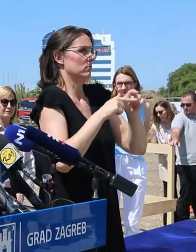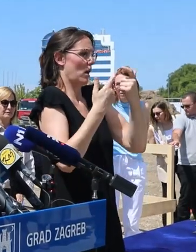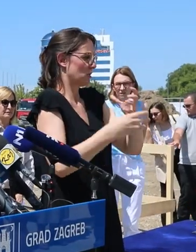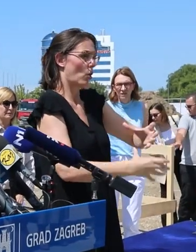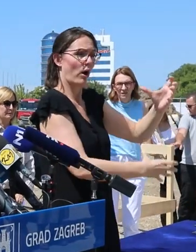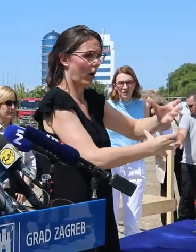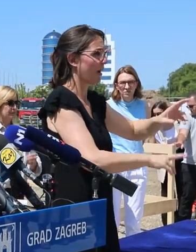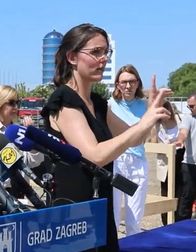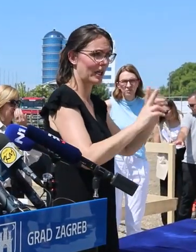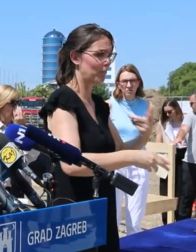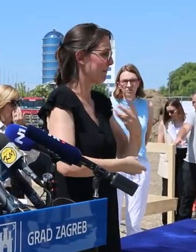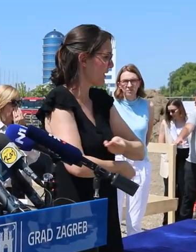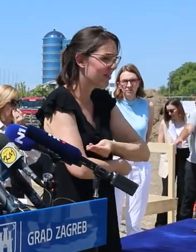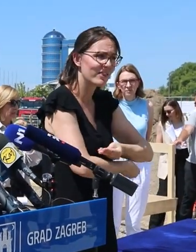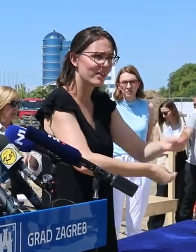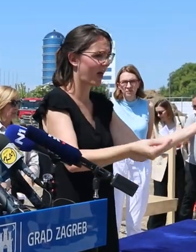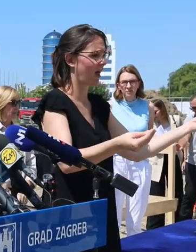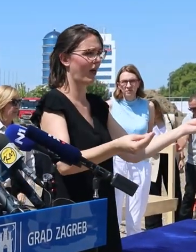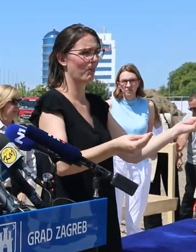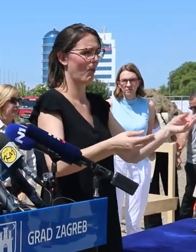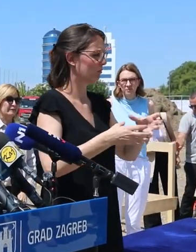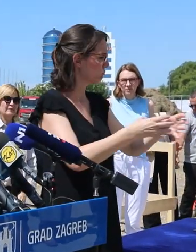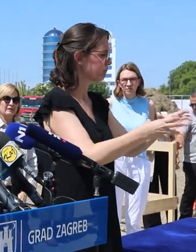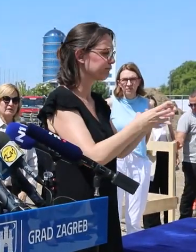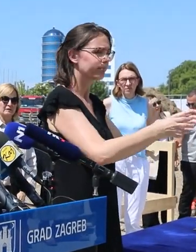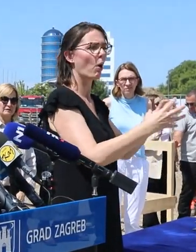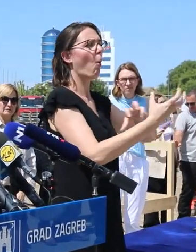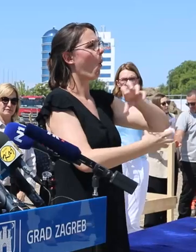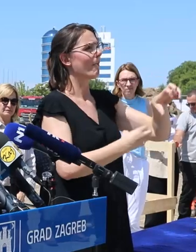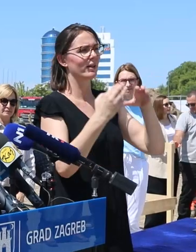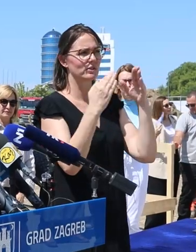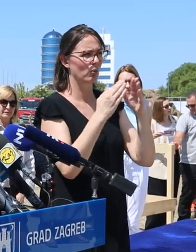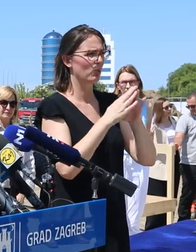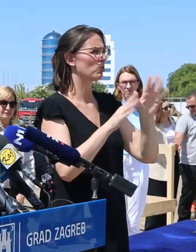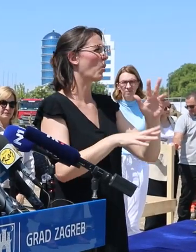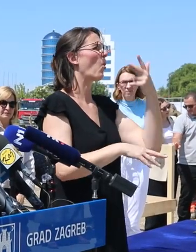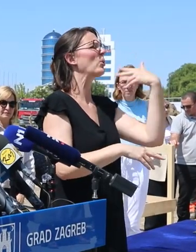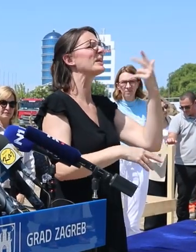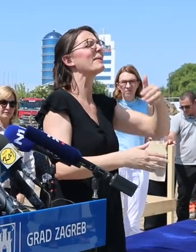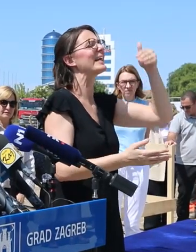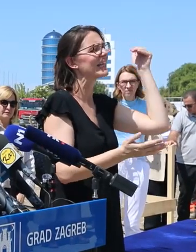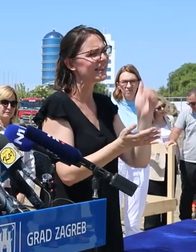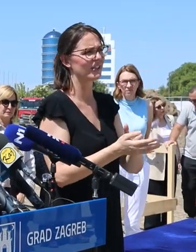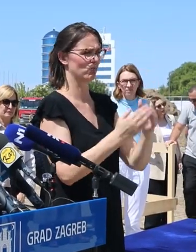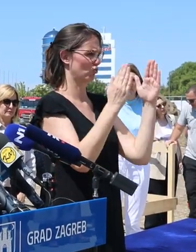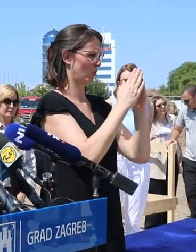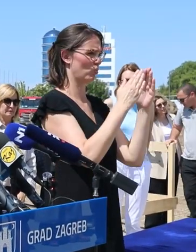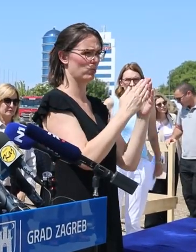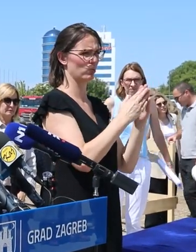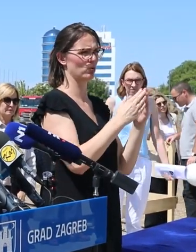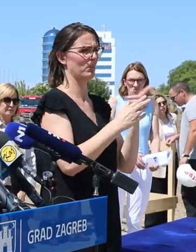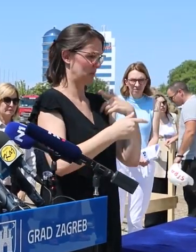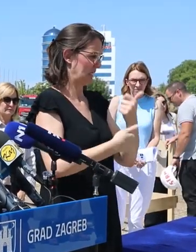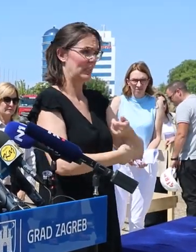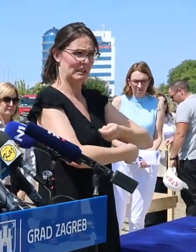kao što znate, dijelimo kante, dodatne kante u svim obiteljskim kućama u gradu Zagrebu, to je 80 tisuća kućanstava. Trenutno se